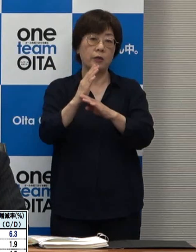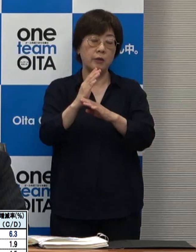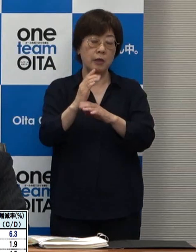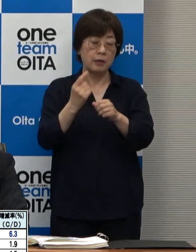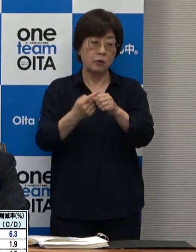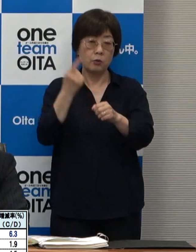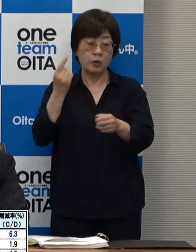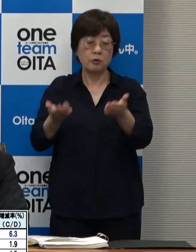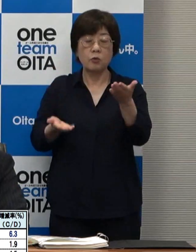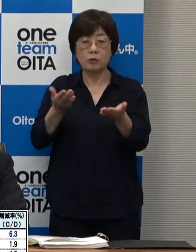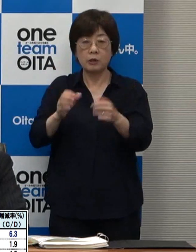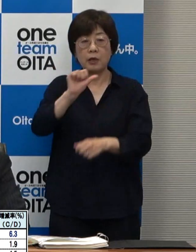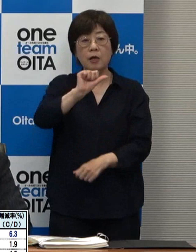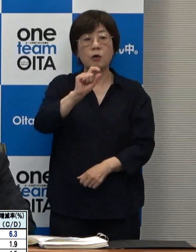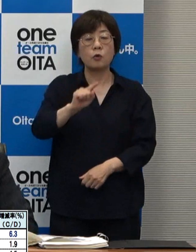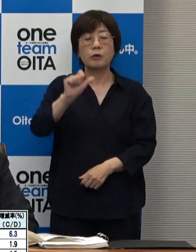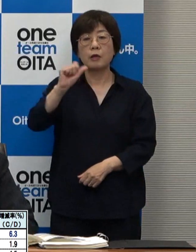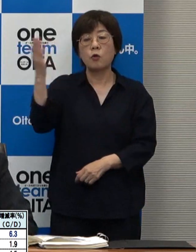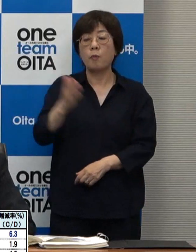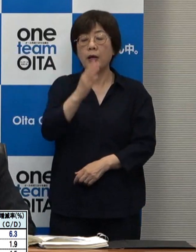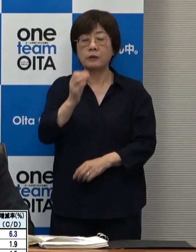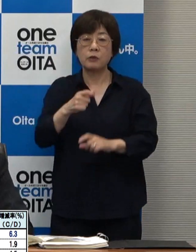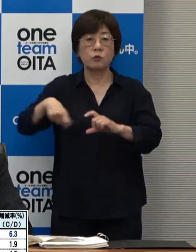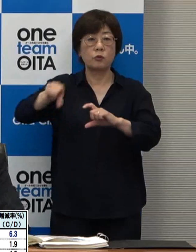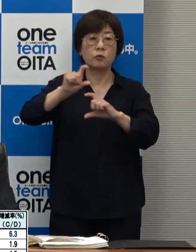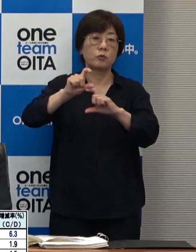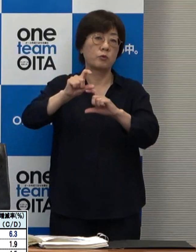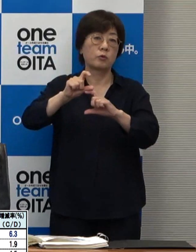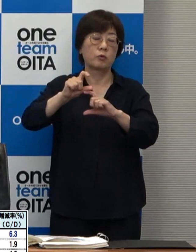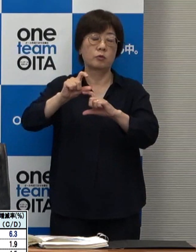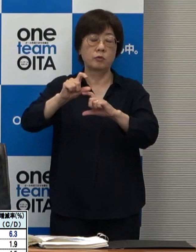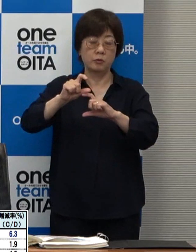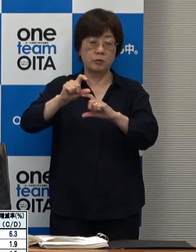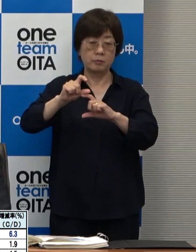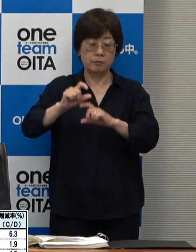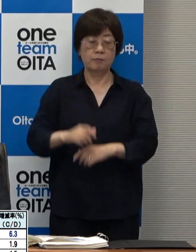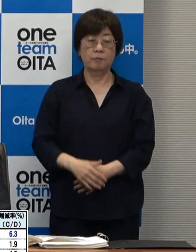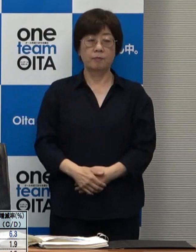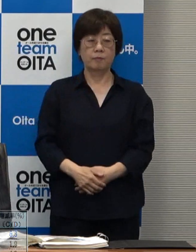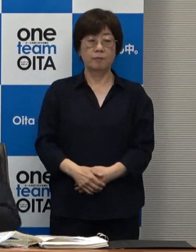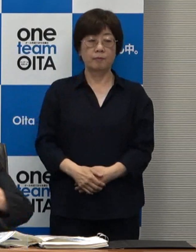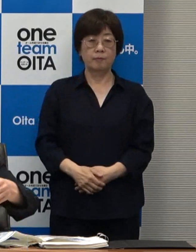との比較では 5.5% の増となっています。